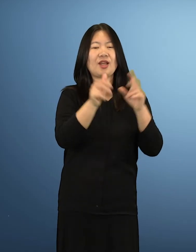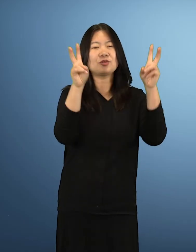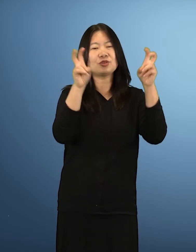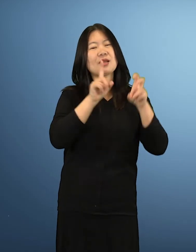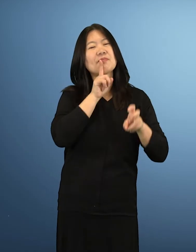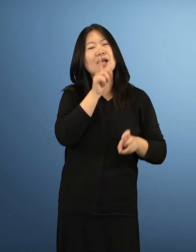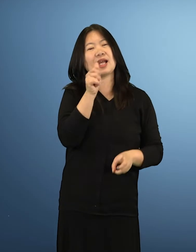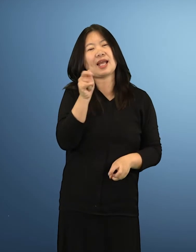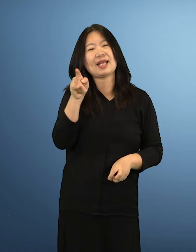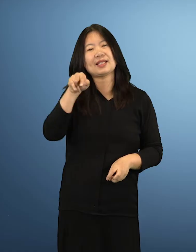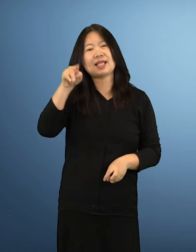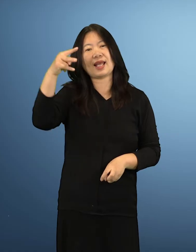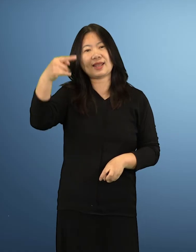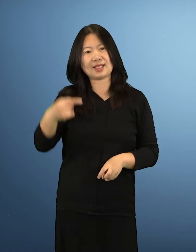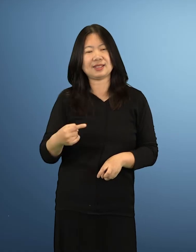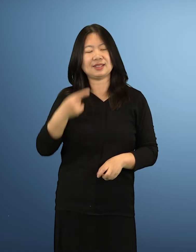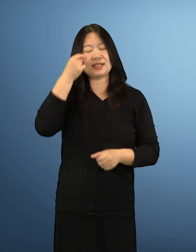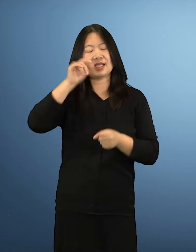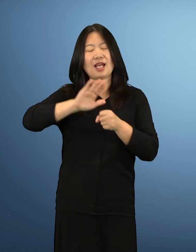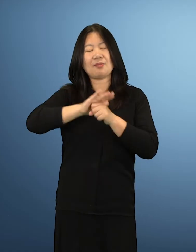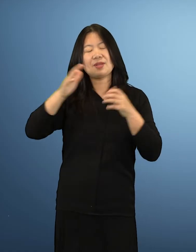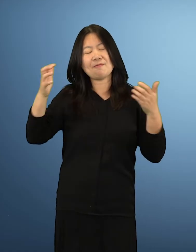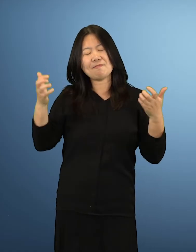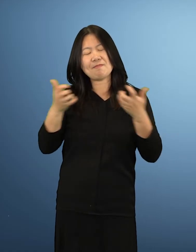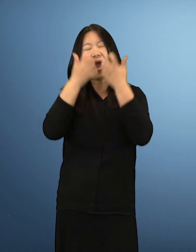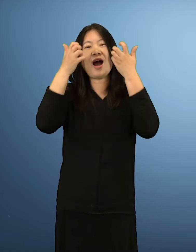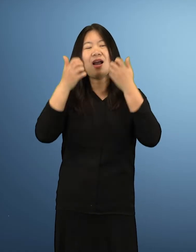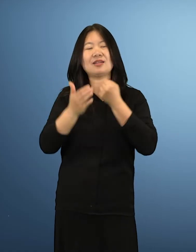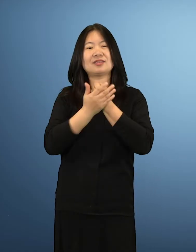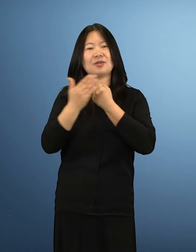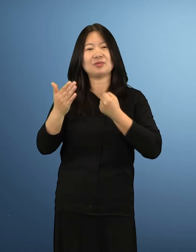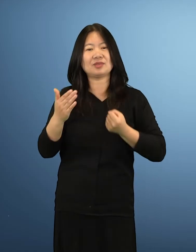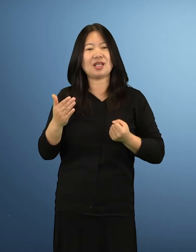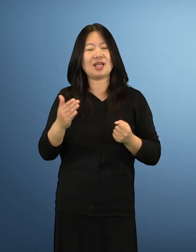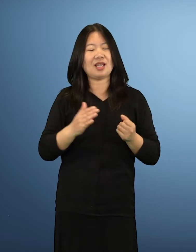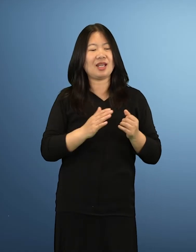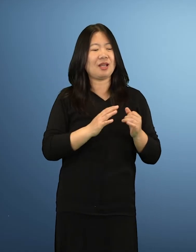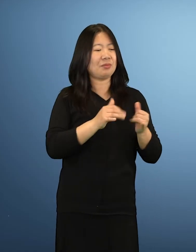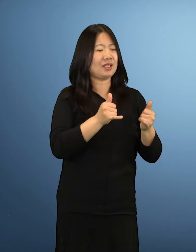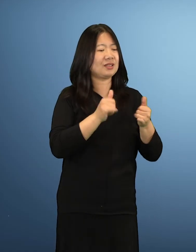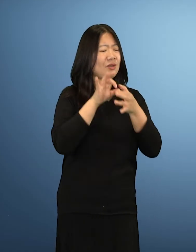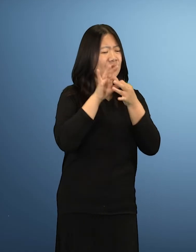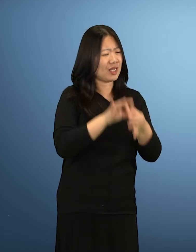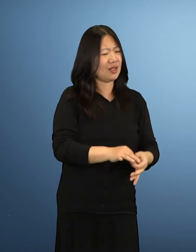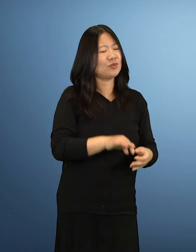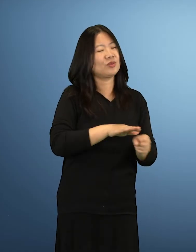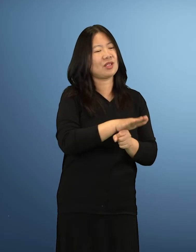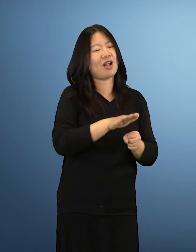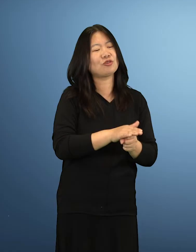주제어가 헤세드입니다. 자비가 무궁하셔서 이들을 사랑하시겠대요.